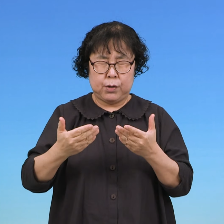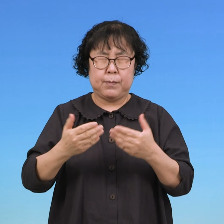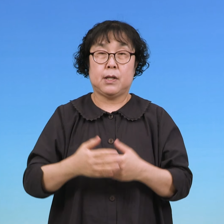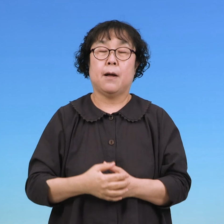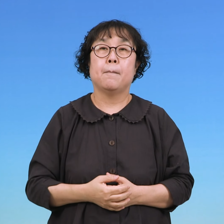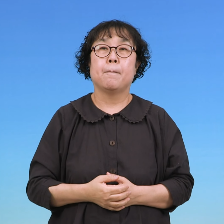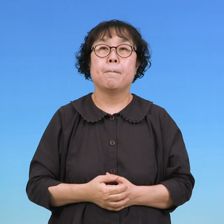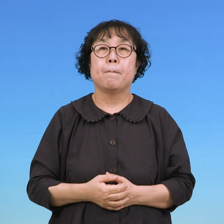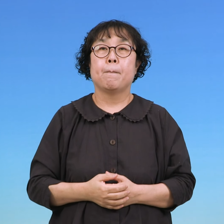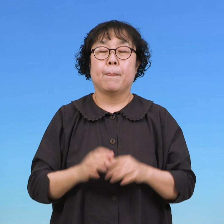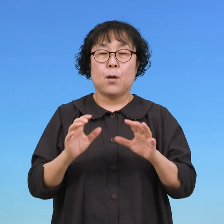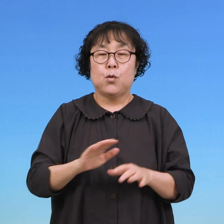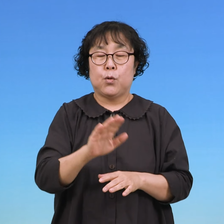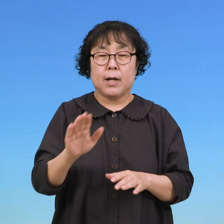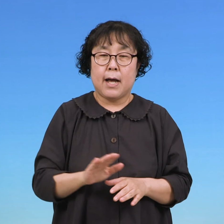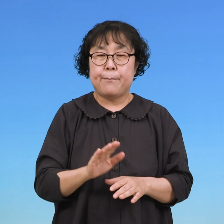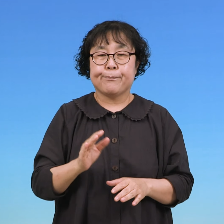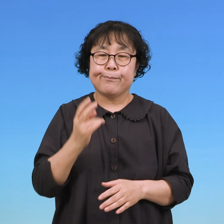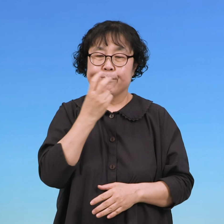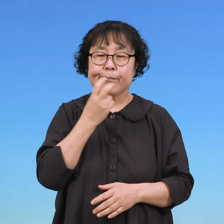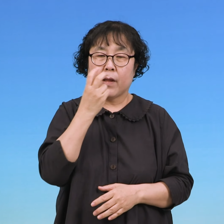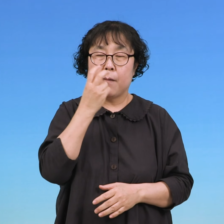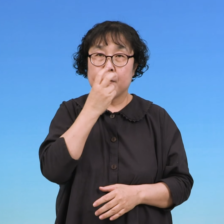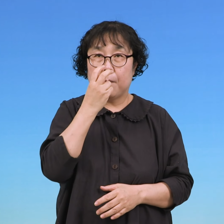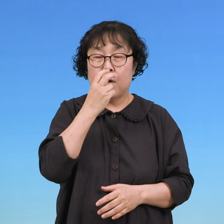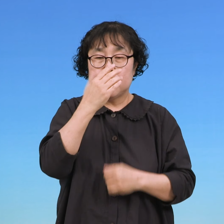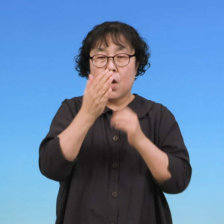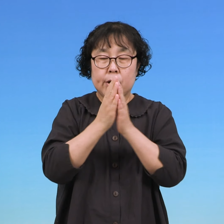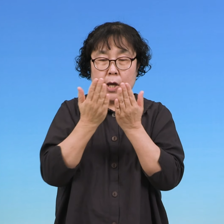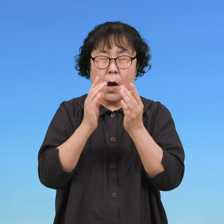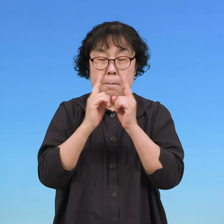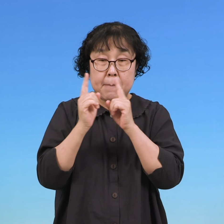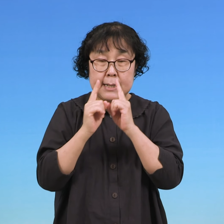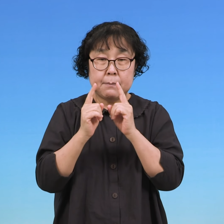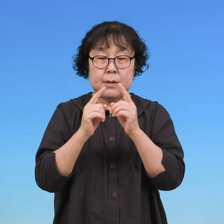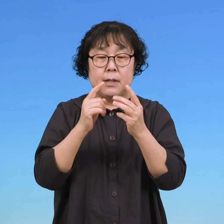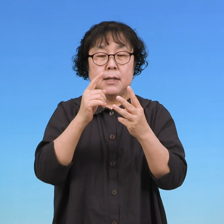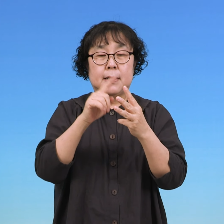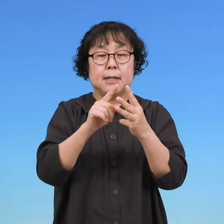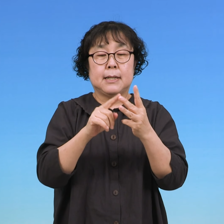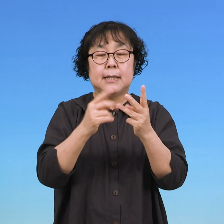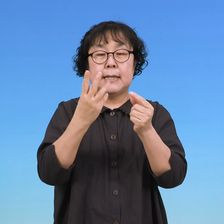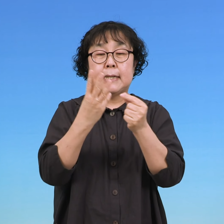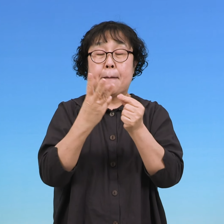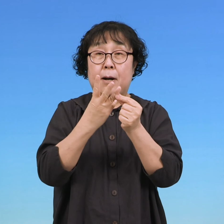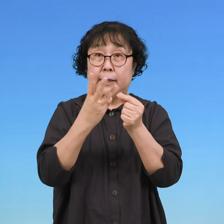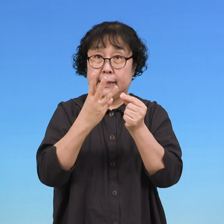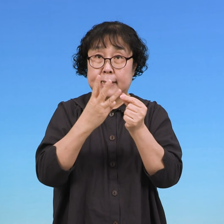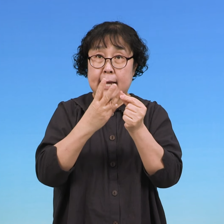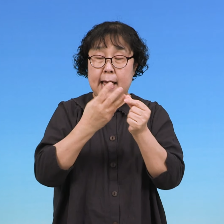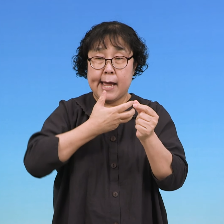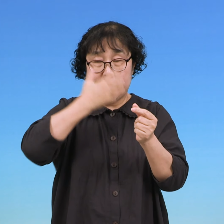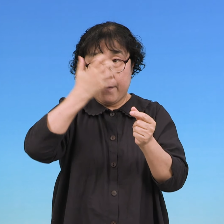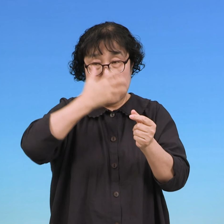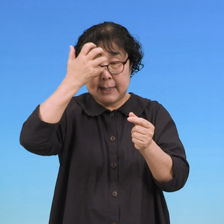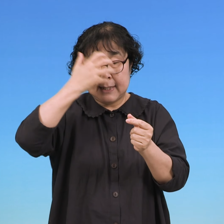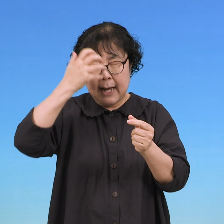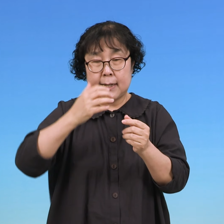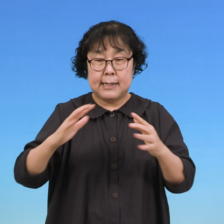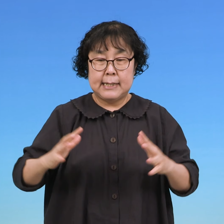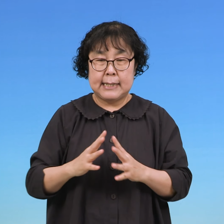주시는데요. 오늘 우리가 살펴볼 그 세 번째 환상인데요, 오늘 우리가 살펴볼